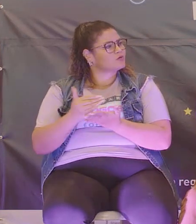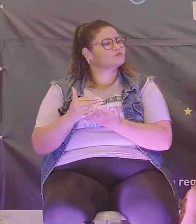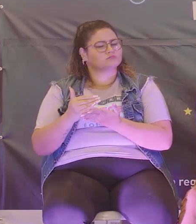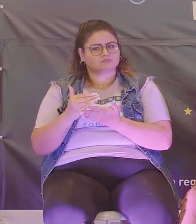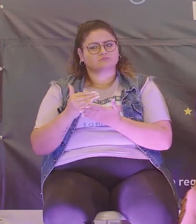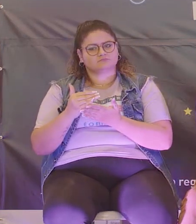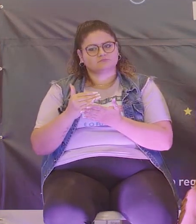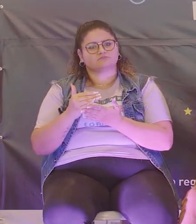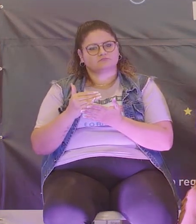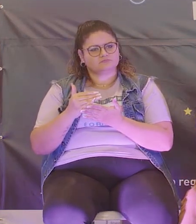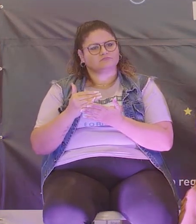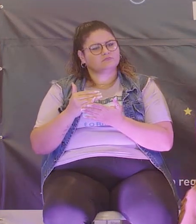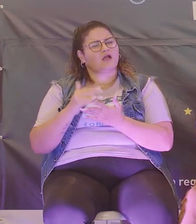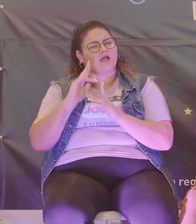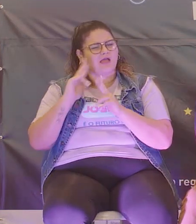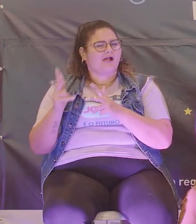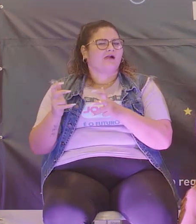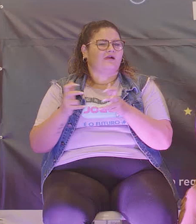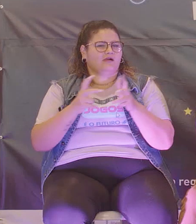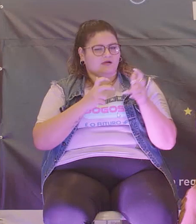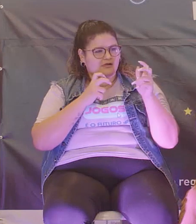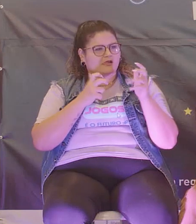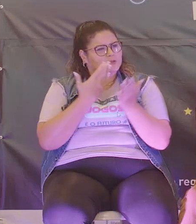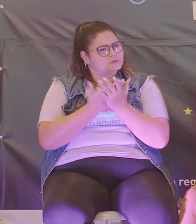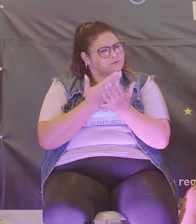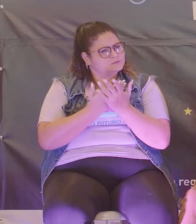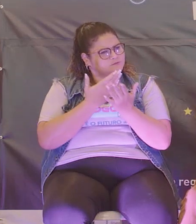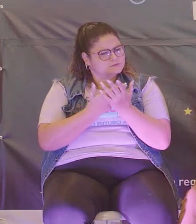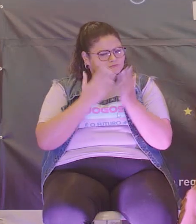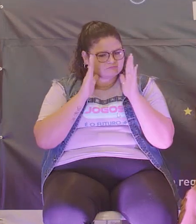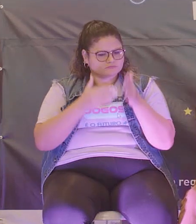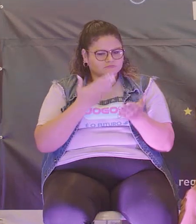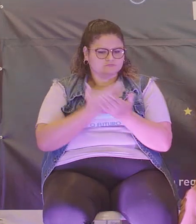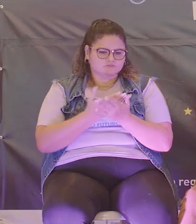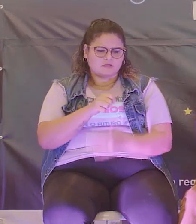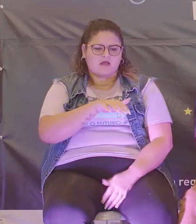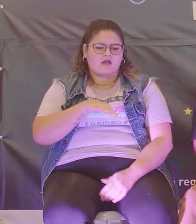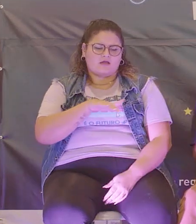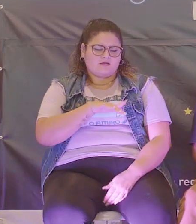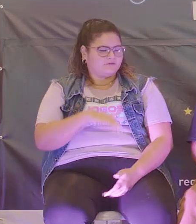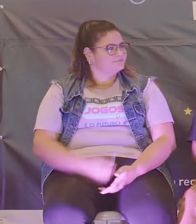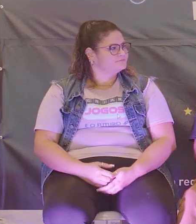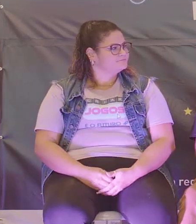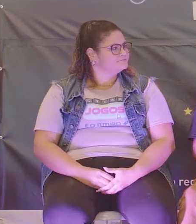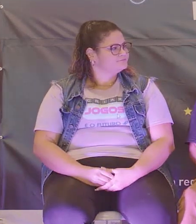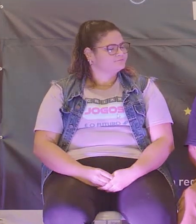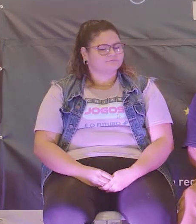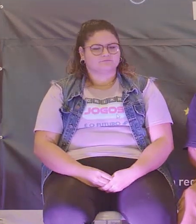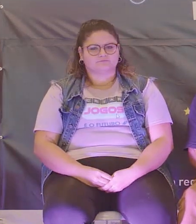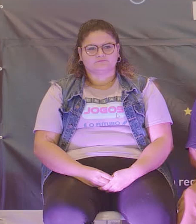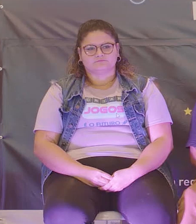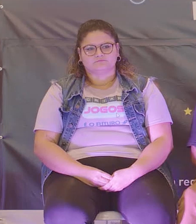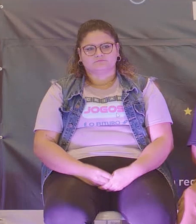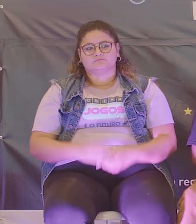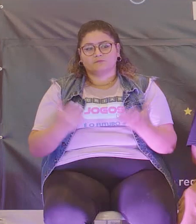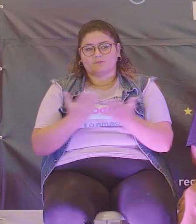destravou esse lado e aí comecei a me especializar nisso, né? Até de fato entrar nessa área. Entendi. Você disse para mim hoje